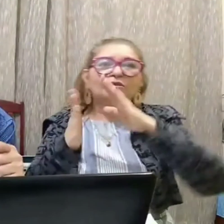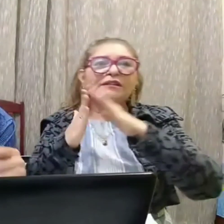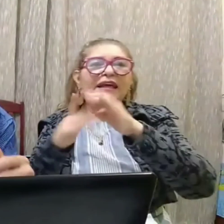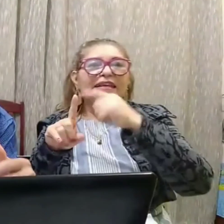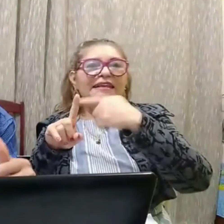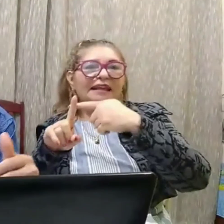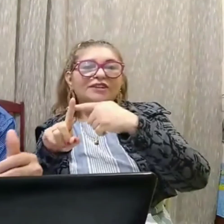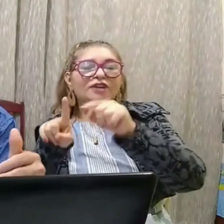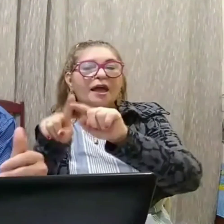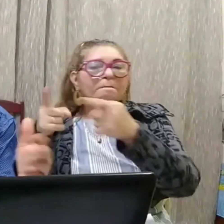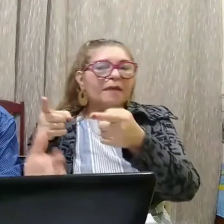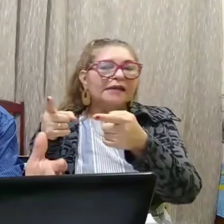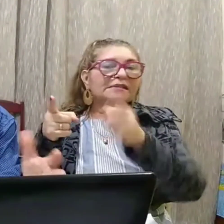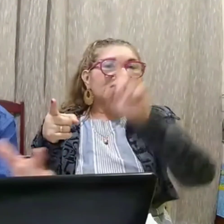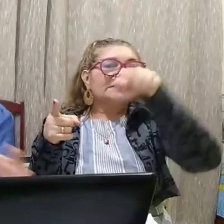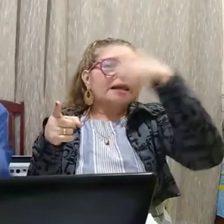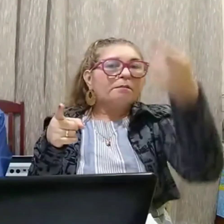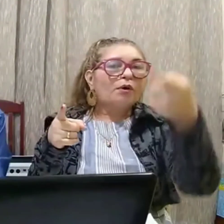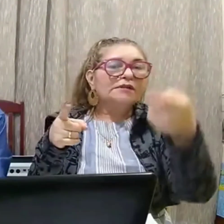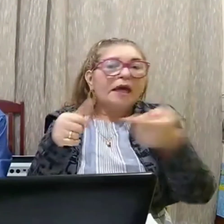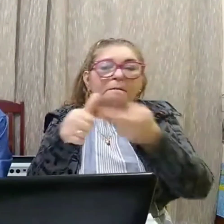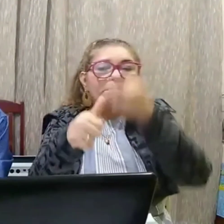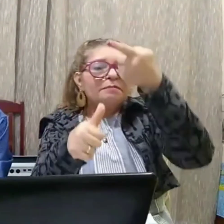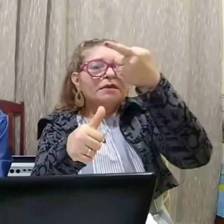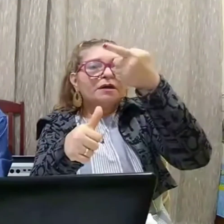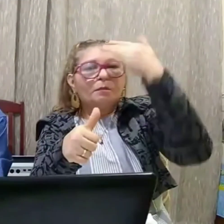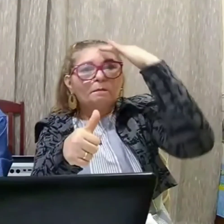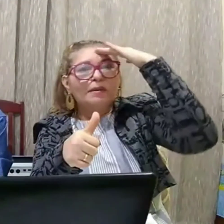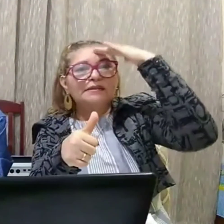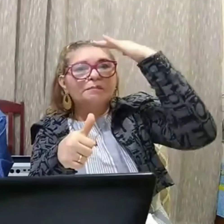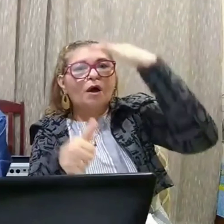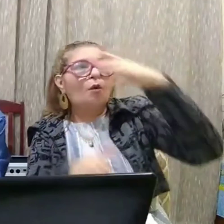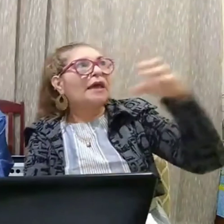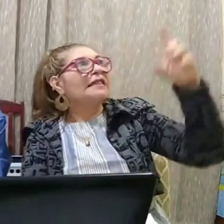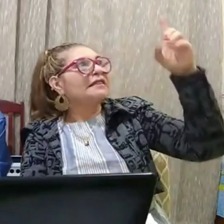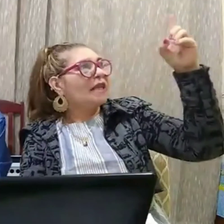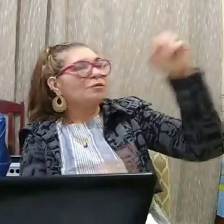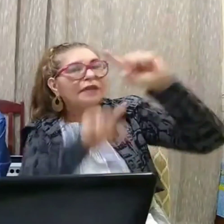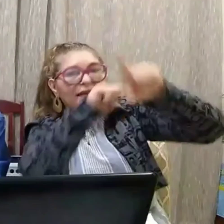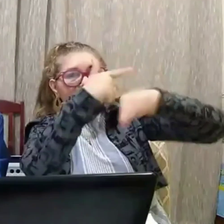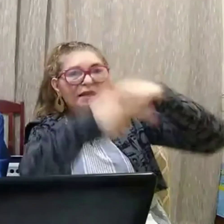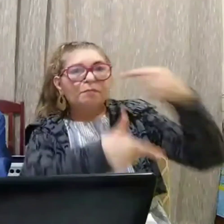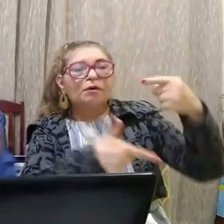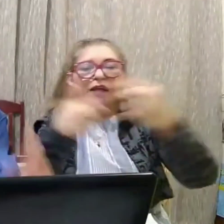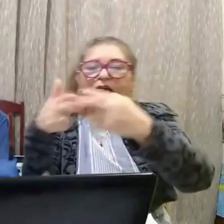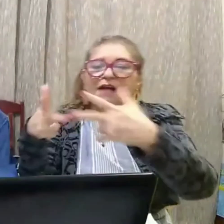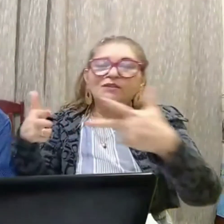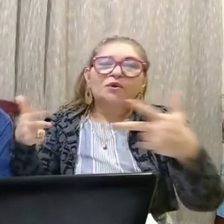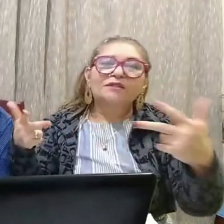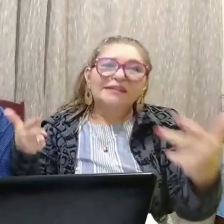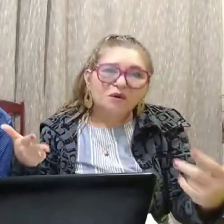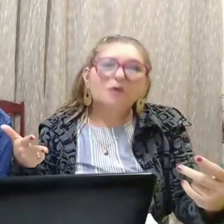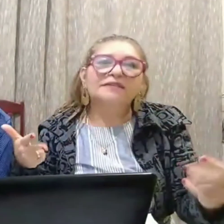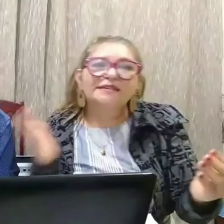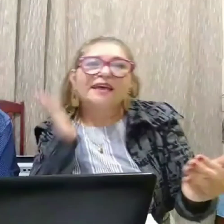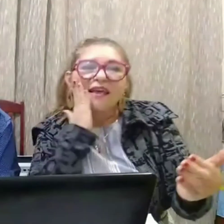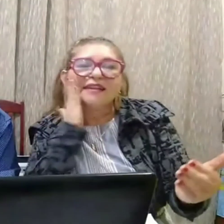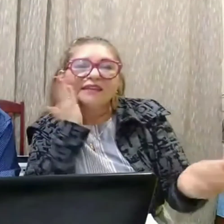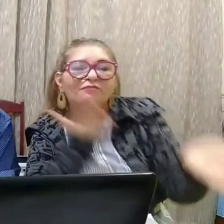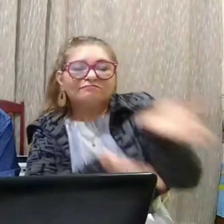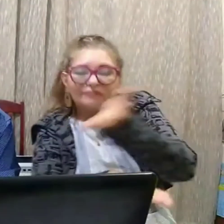aspecto, está em segundo plano. Primeiro é Deus. Buscai o reino de Deus e a sua justiça, e as outras coisas